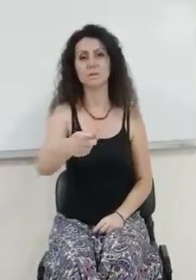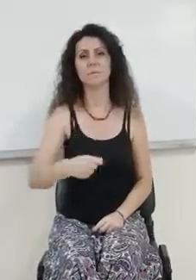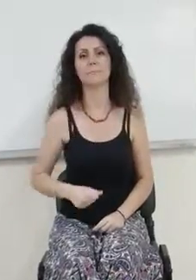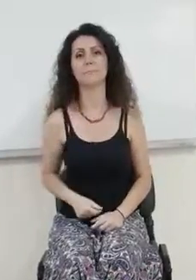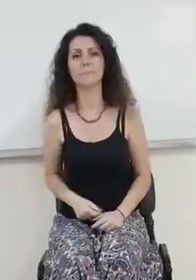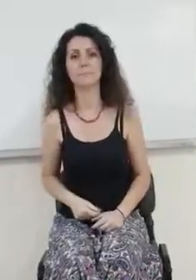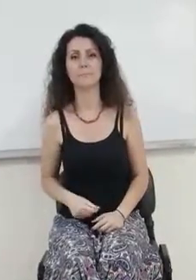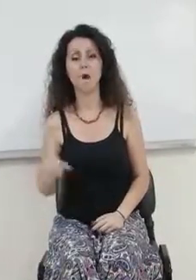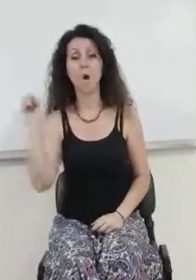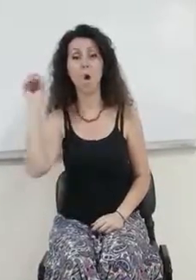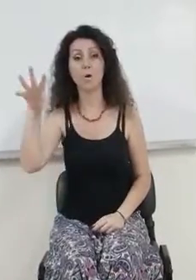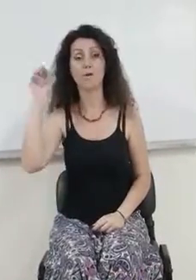Öğretmen,